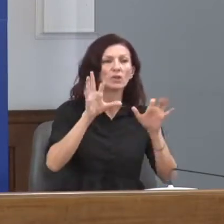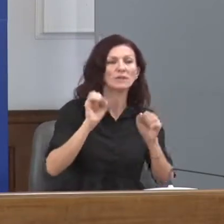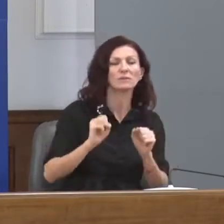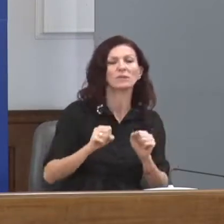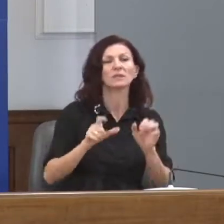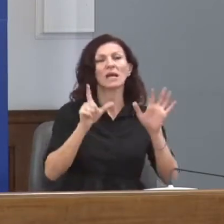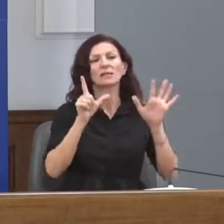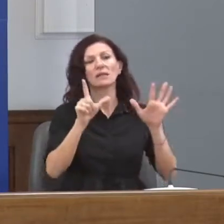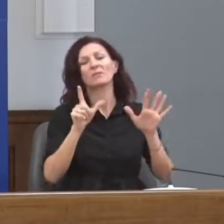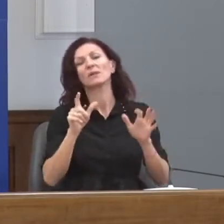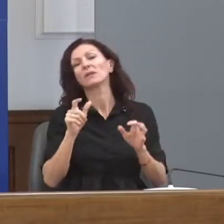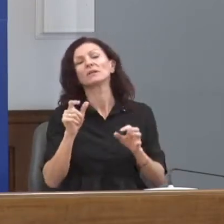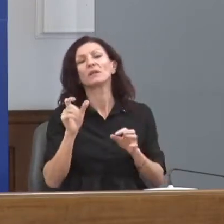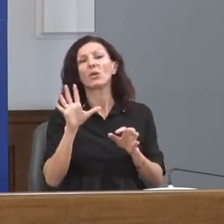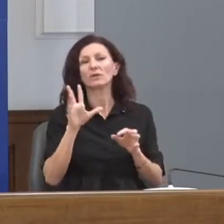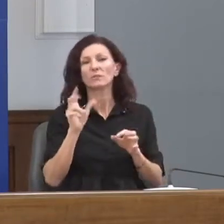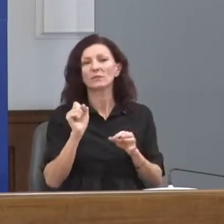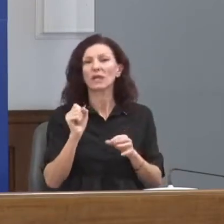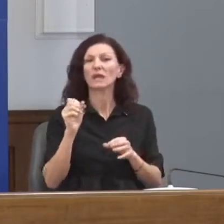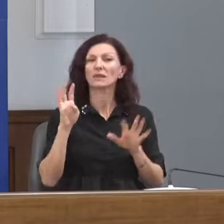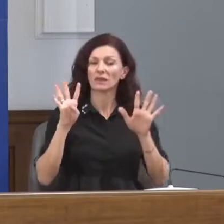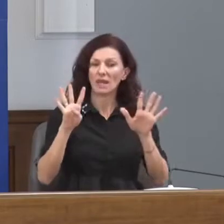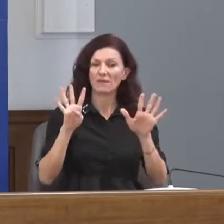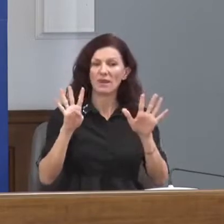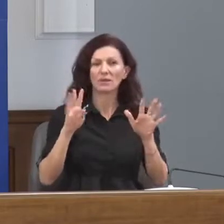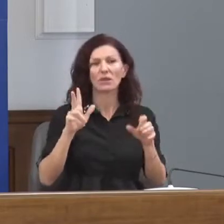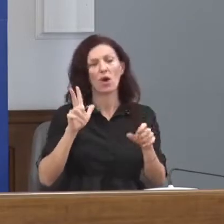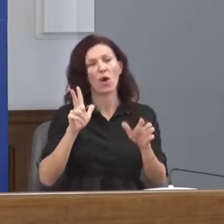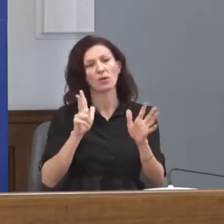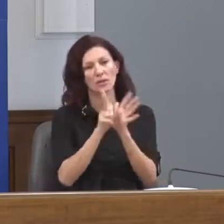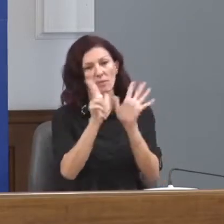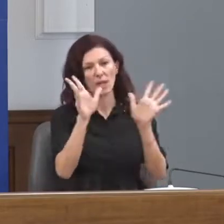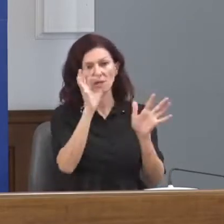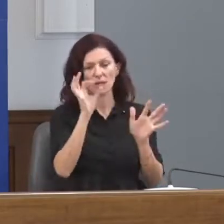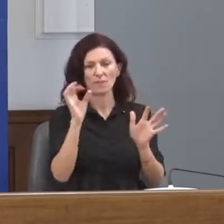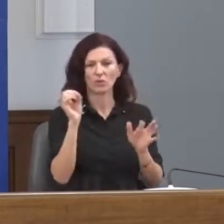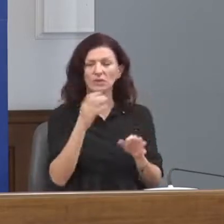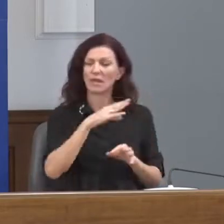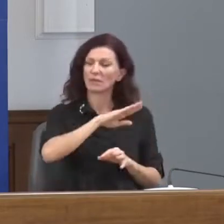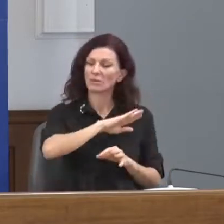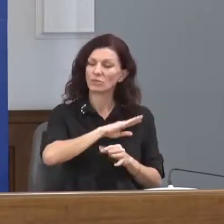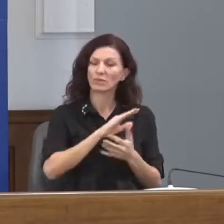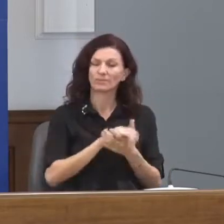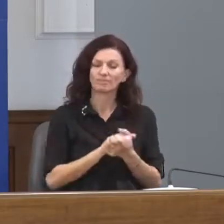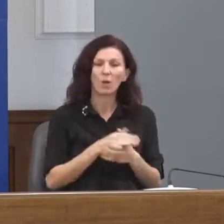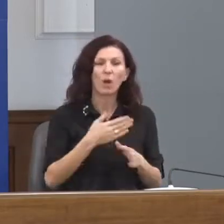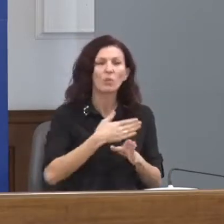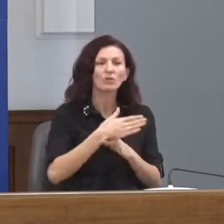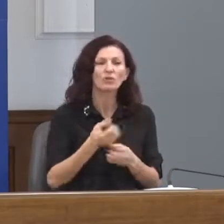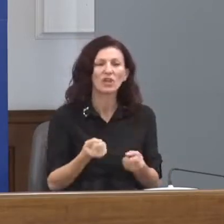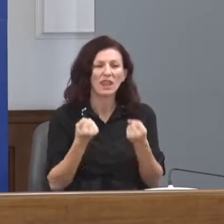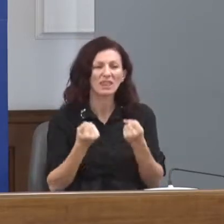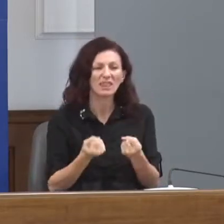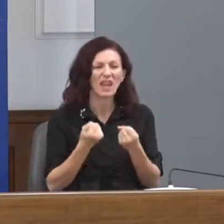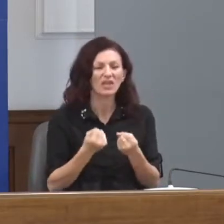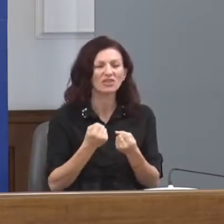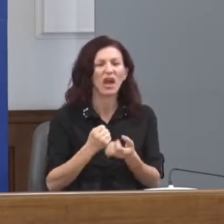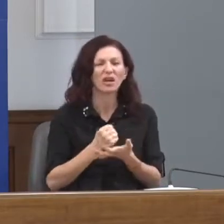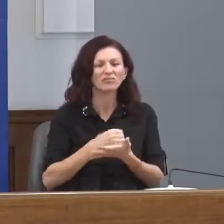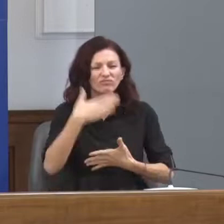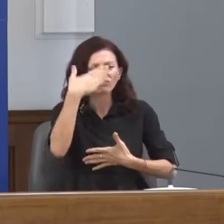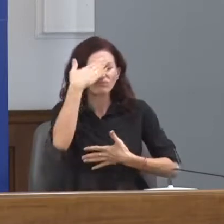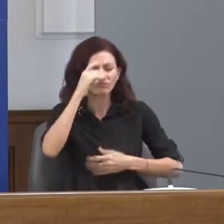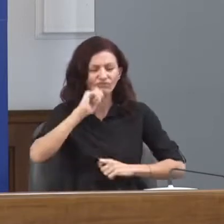89 години с 18% починали. По отношение на тежест на протичане на инфекцията,